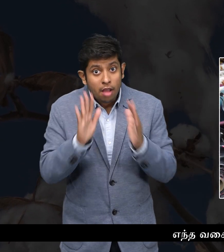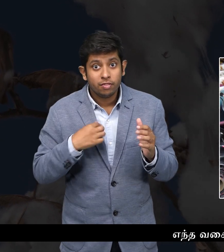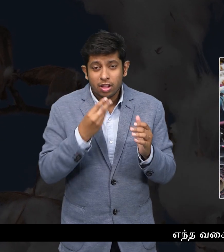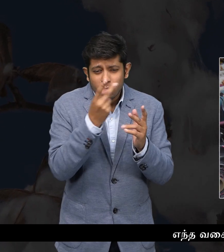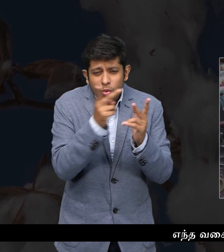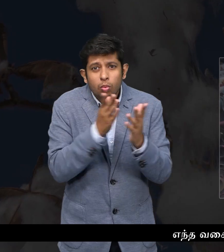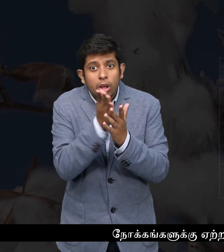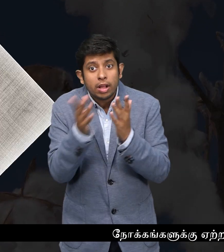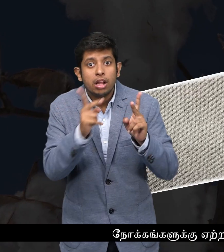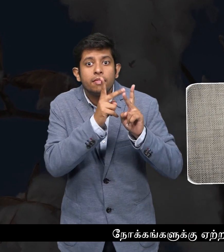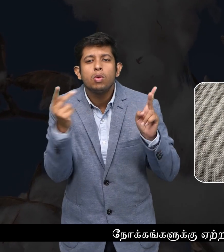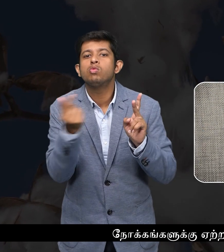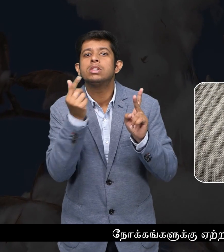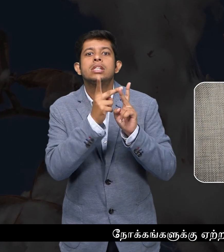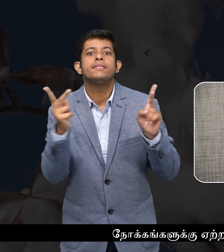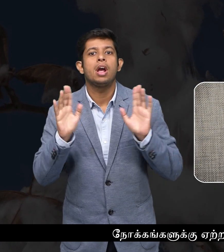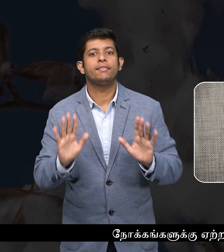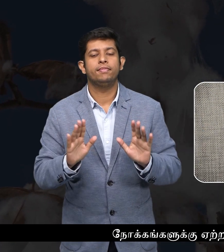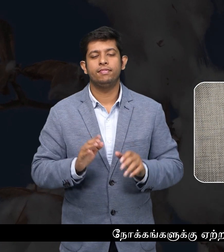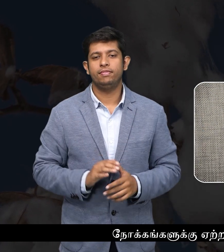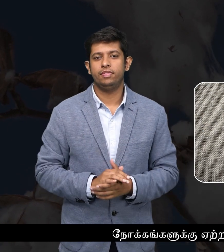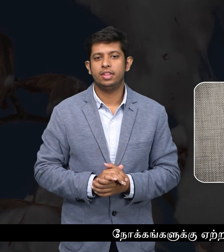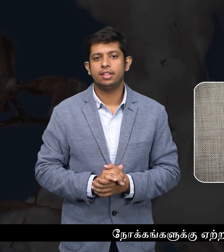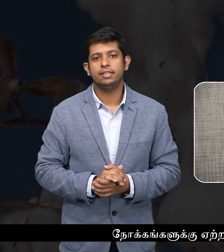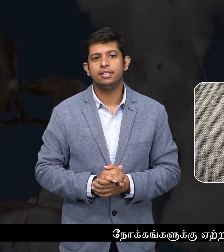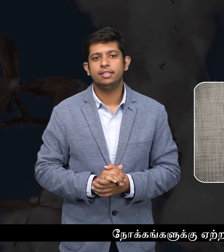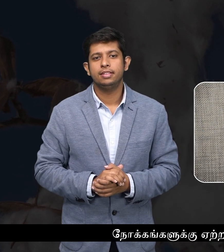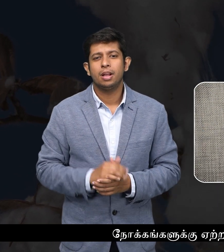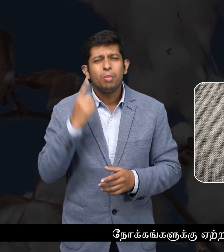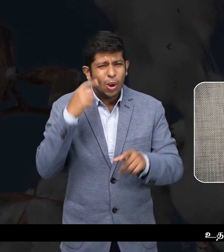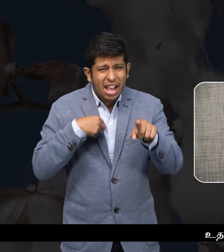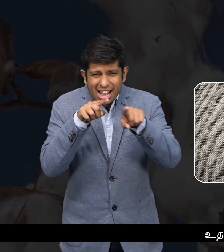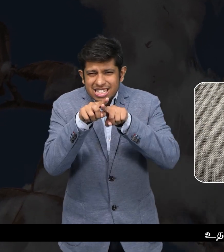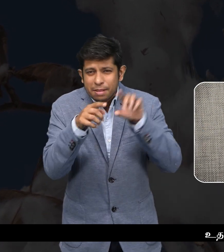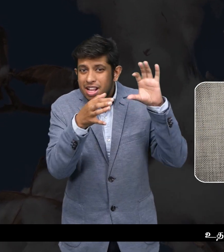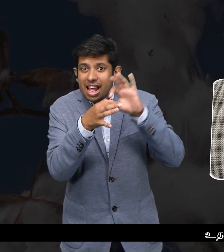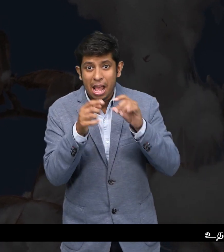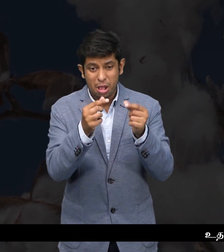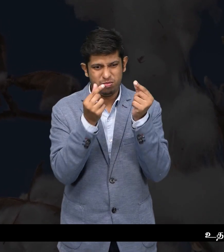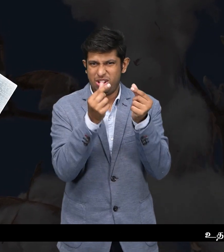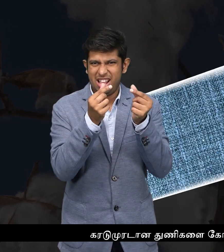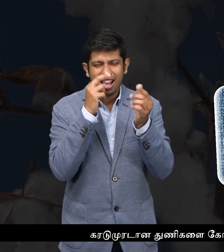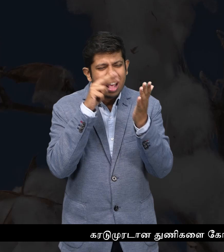துணி எந்த நோக்கங்களுக்கு ஏற்றது என்பதை தீர்மானிக்கிறது. உதாரணமாக,